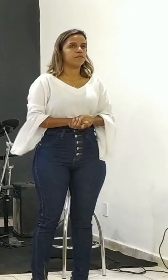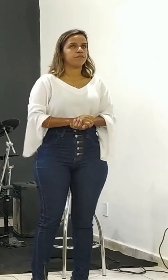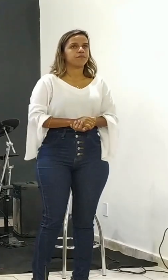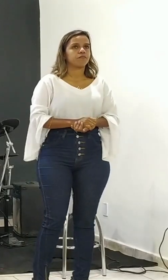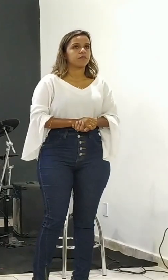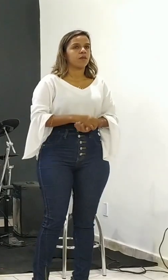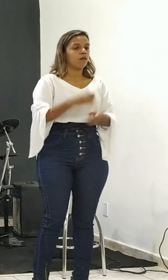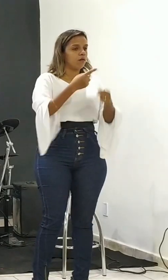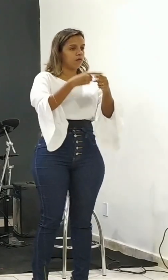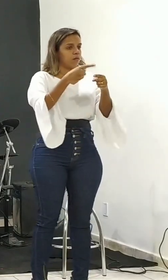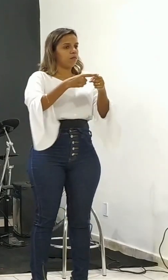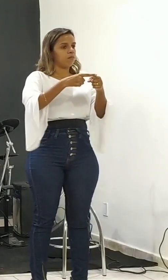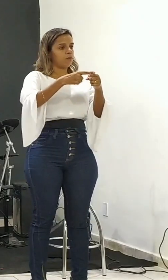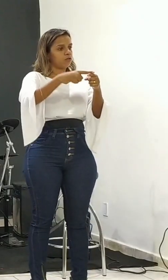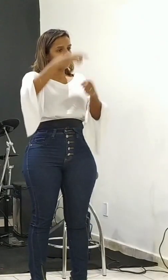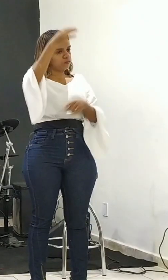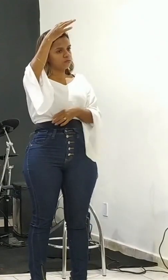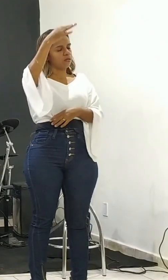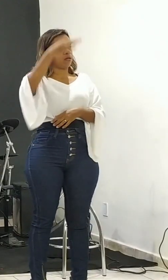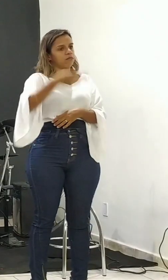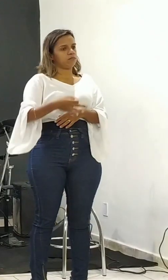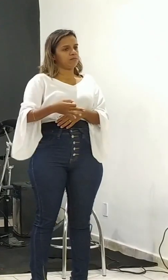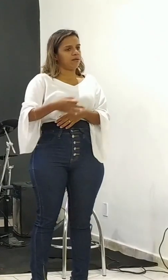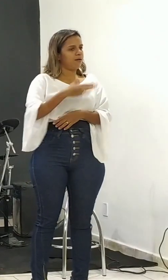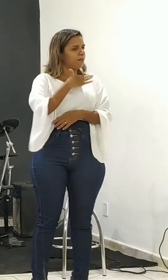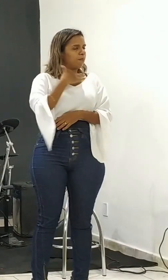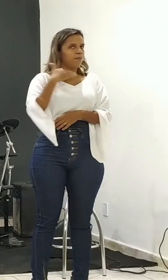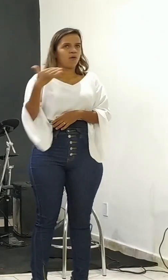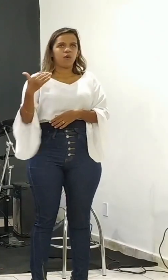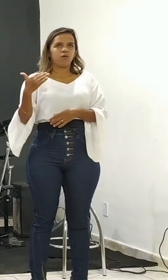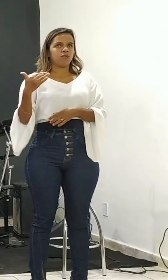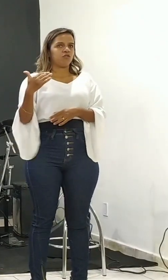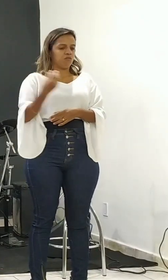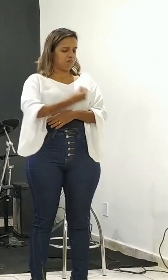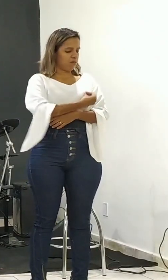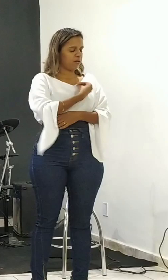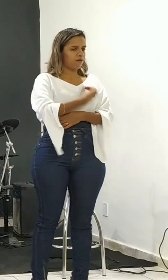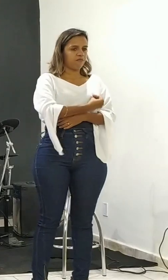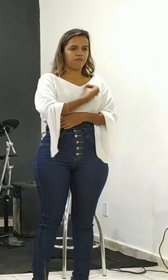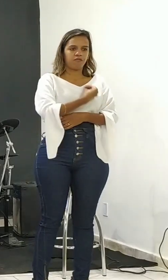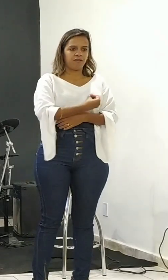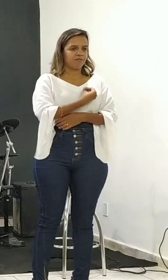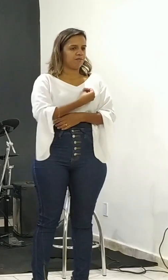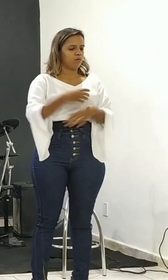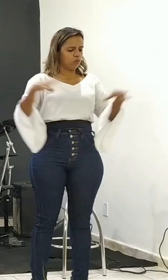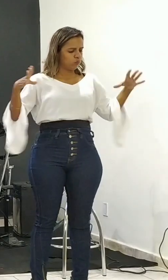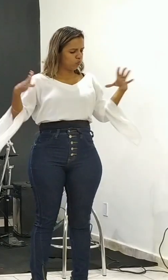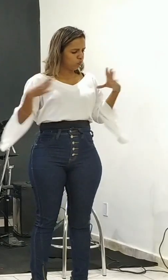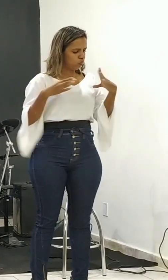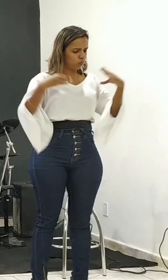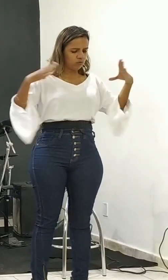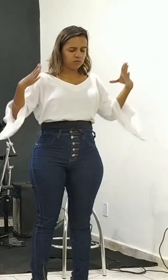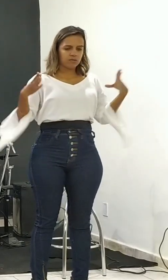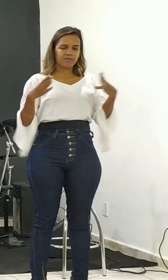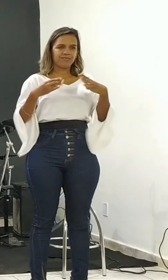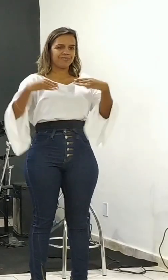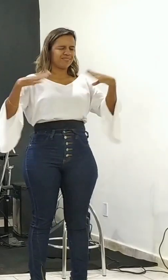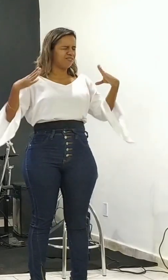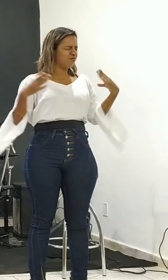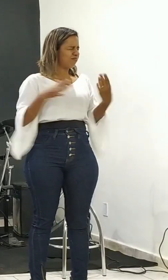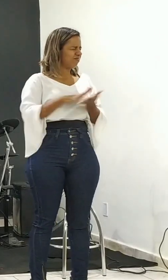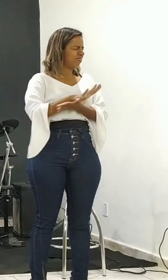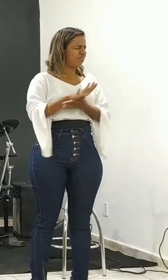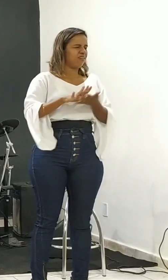certo de que nem a morte, nem a vida, nem os anjos, nem os